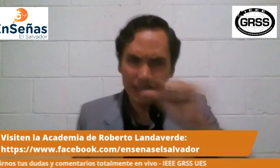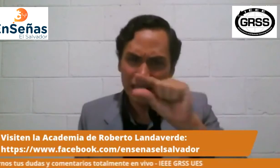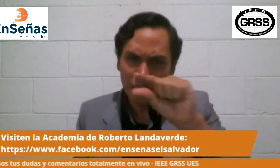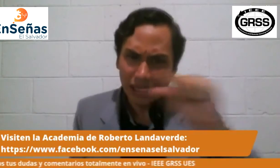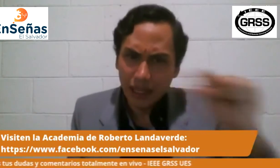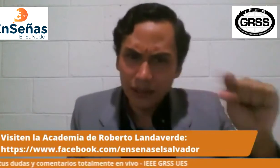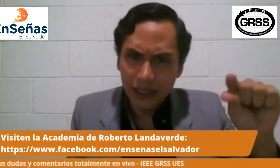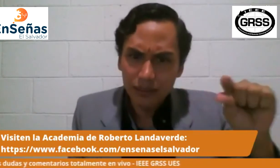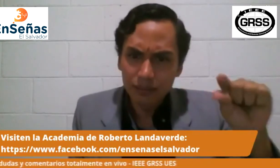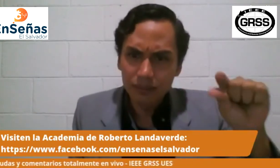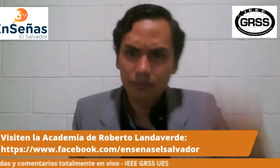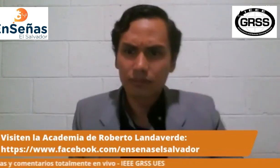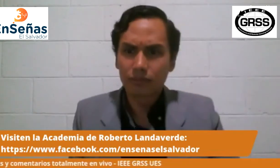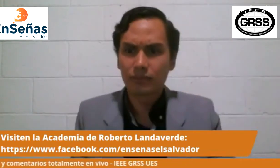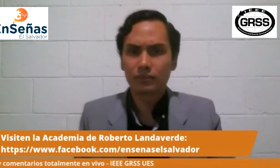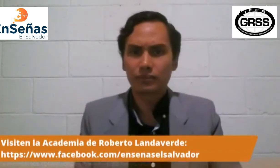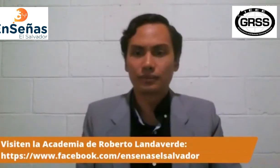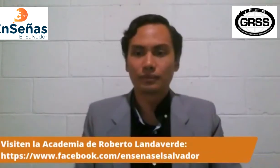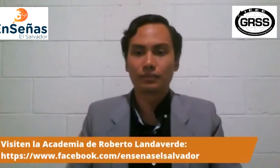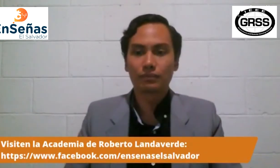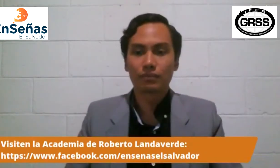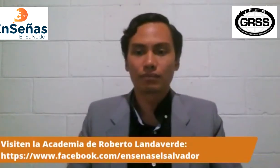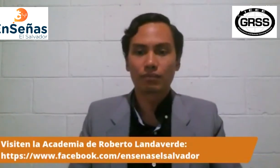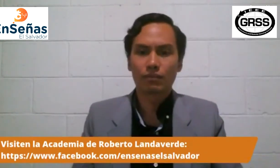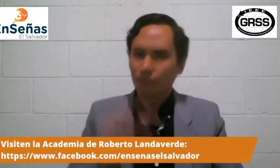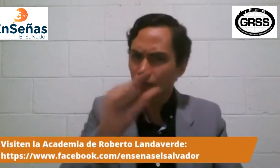¿Usted se llama Claudia?